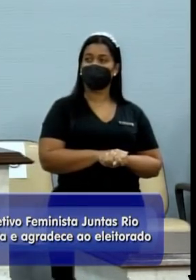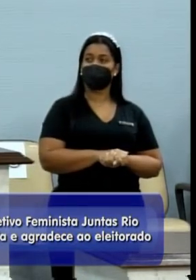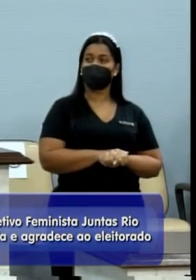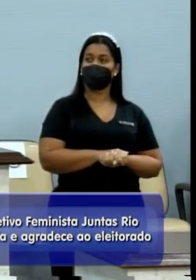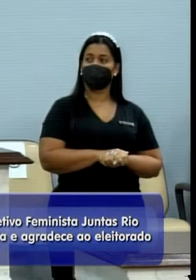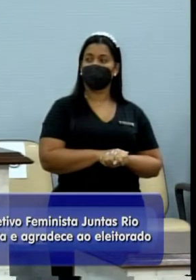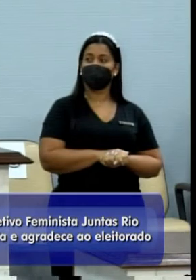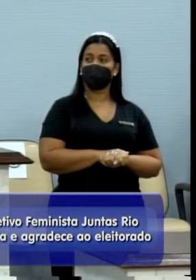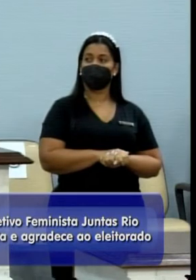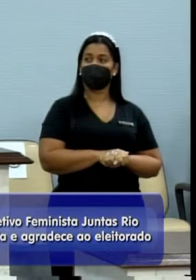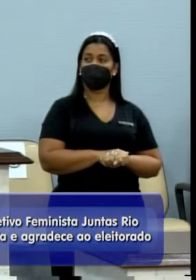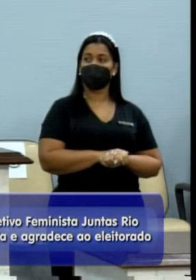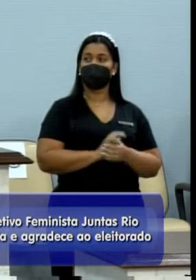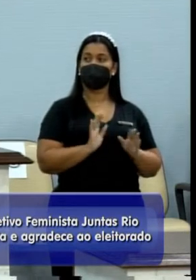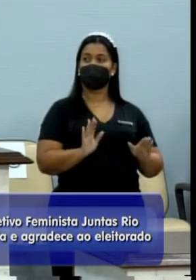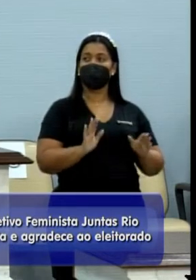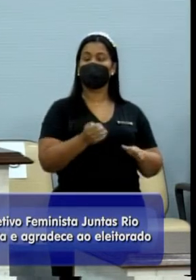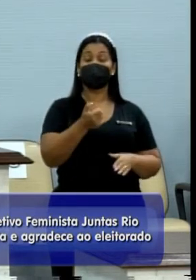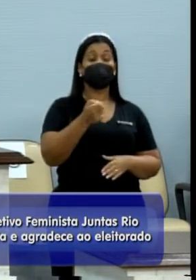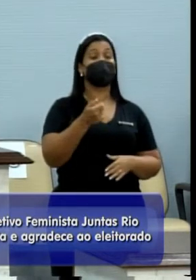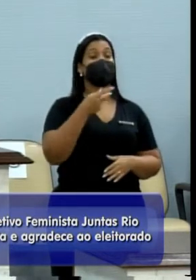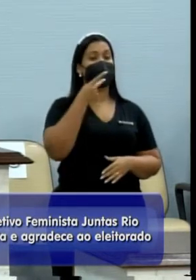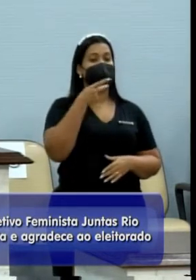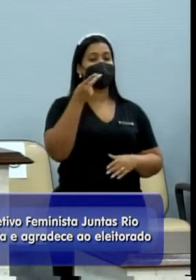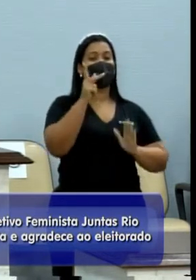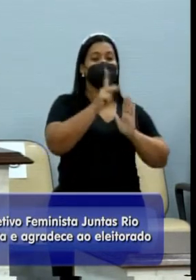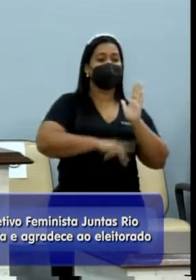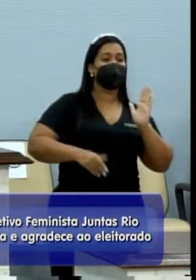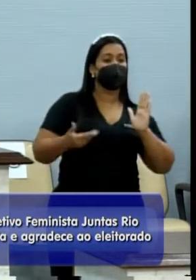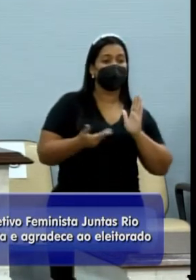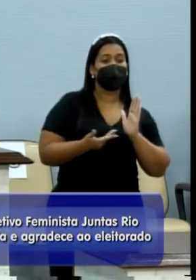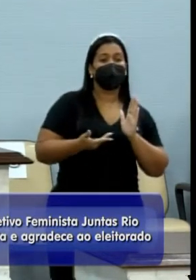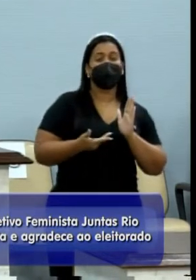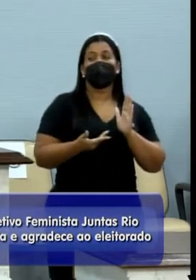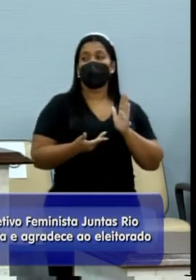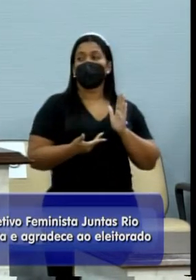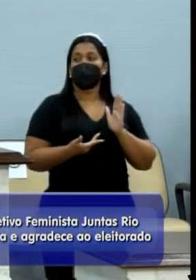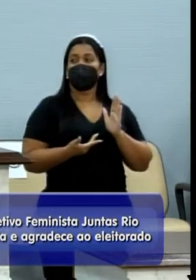Um pouquinho. Mas pouco se fala de projeto de